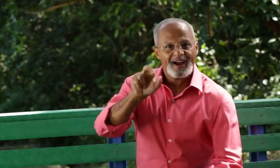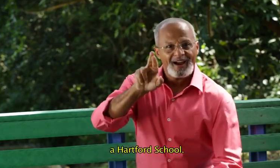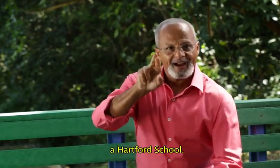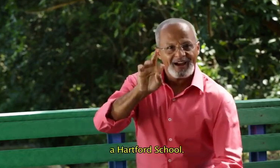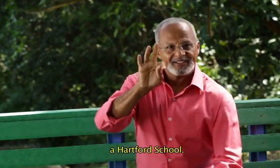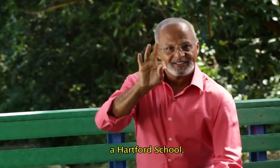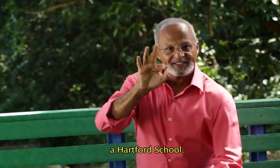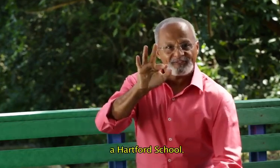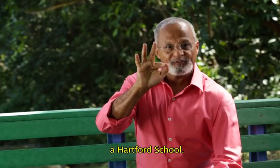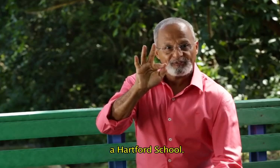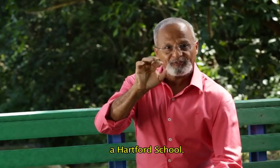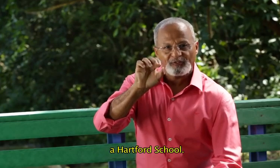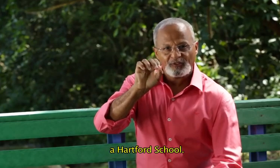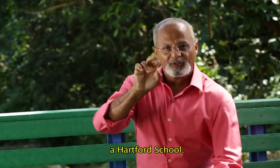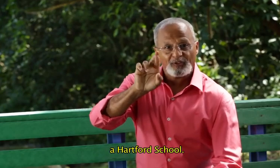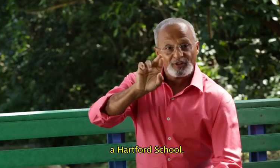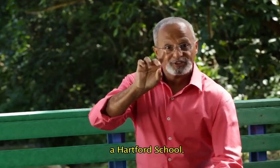a Hertford School.